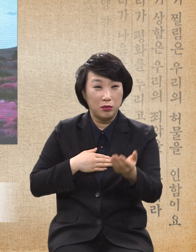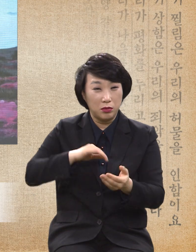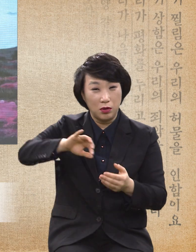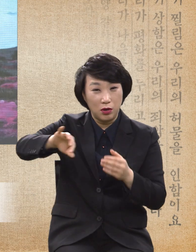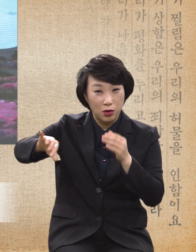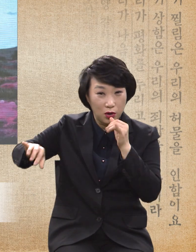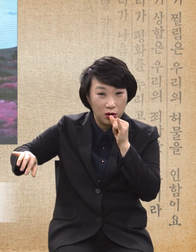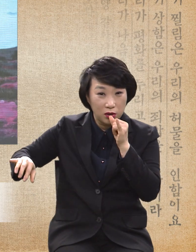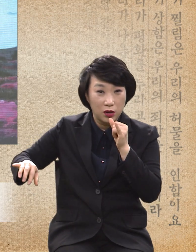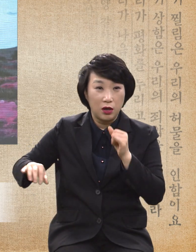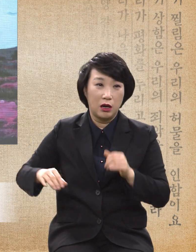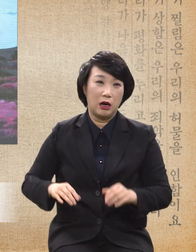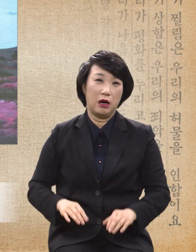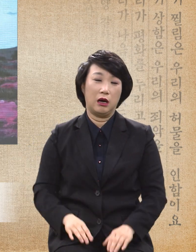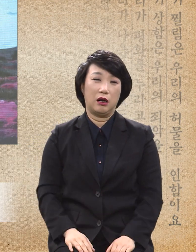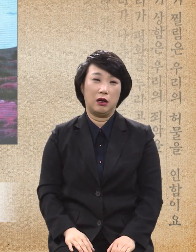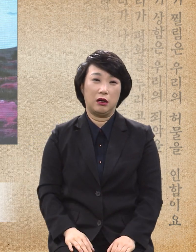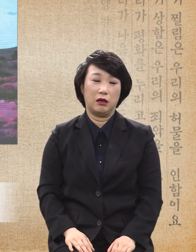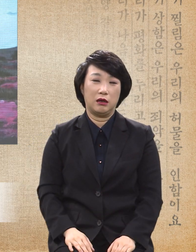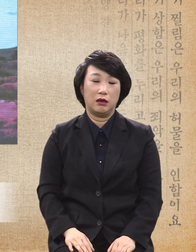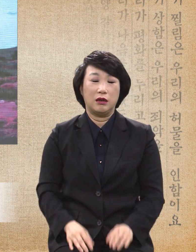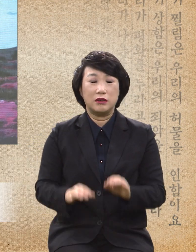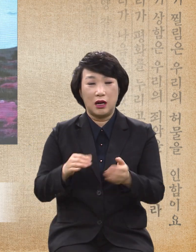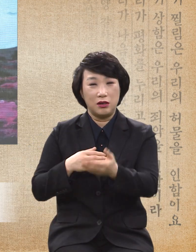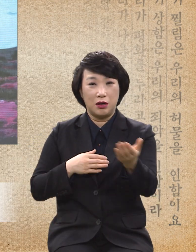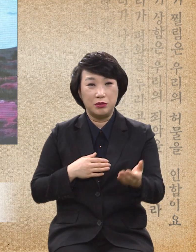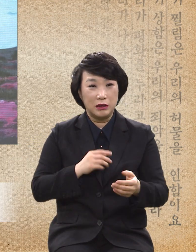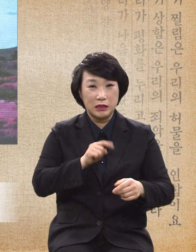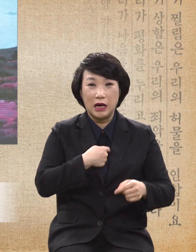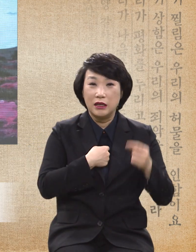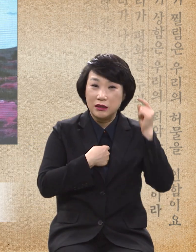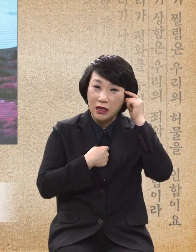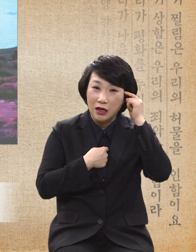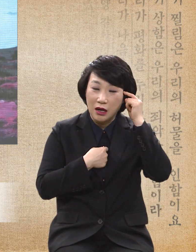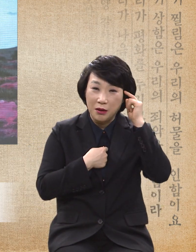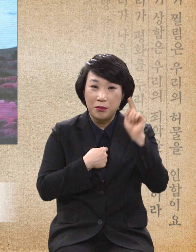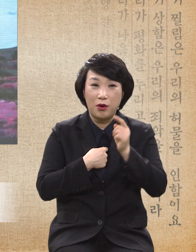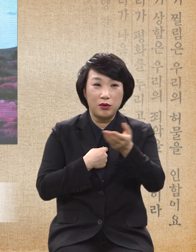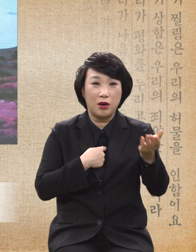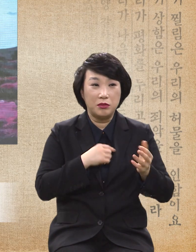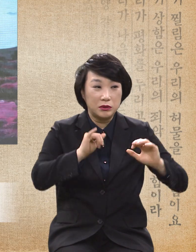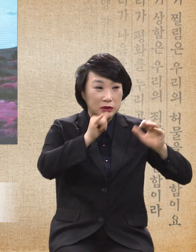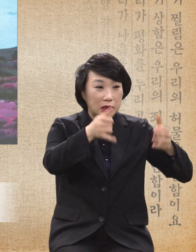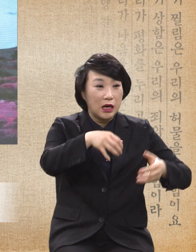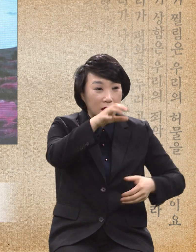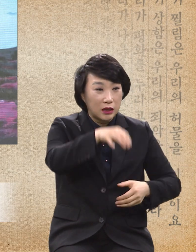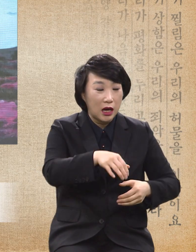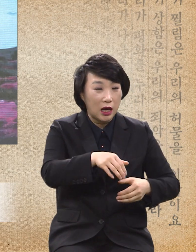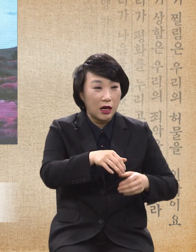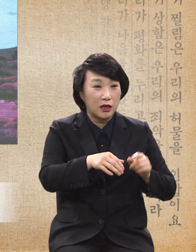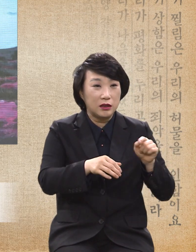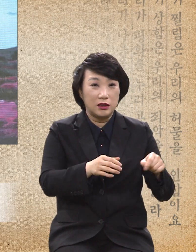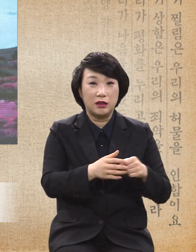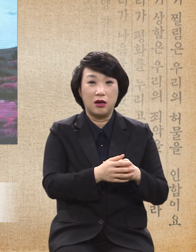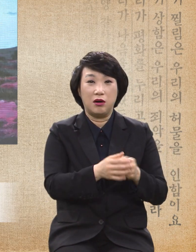은근히 부인하면서 선명하게 자기 자신이 세상